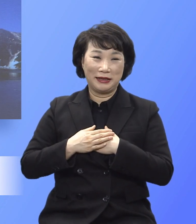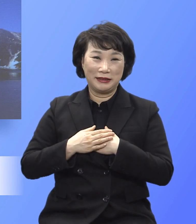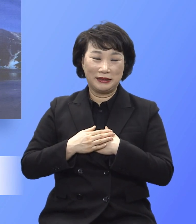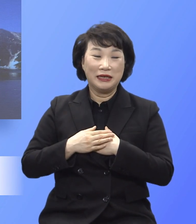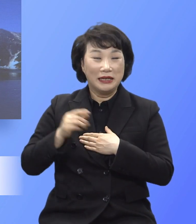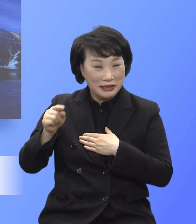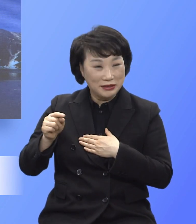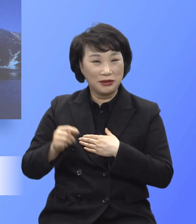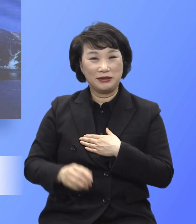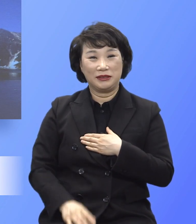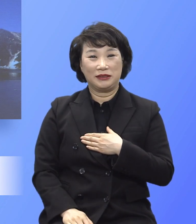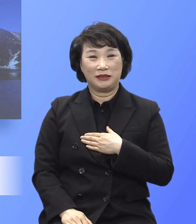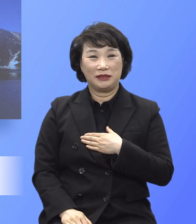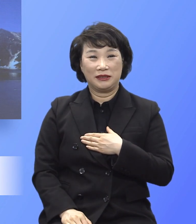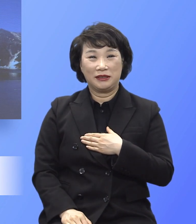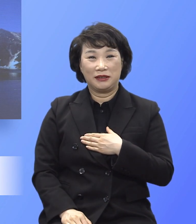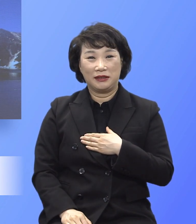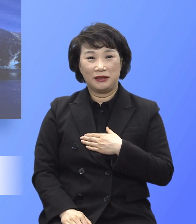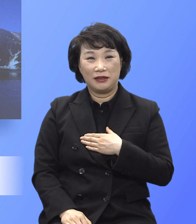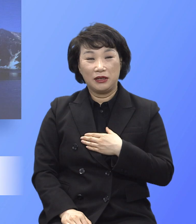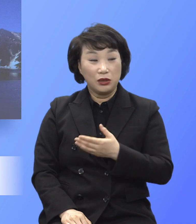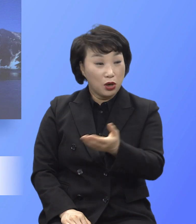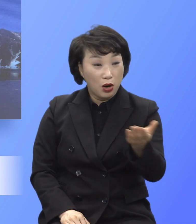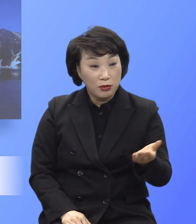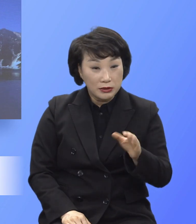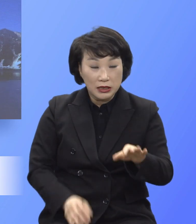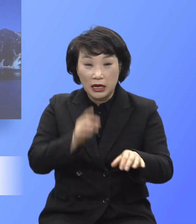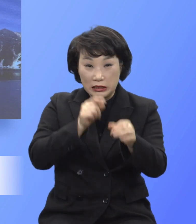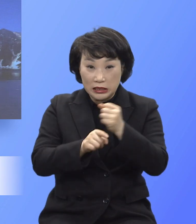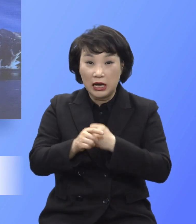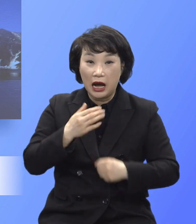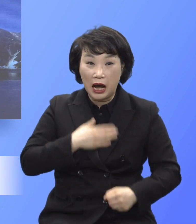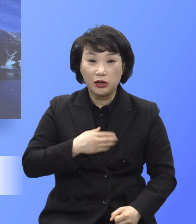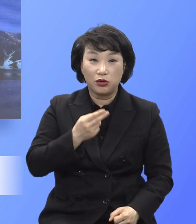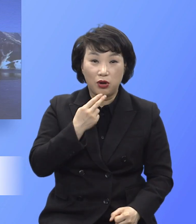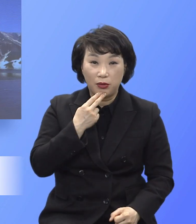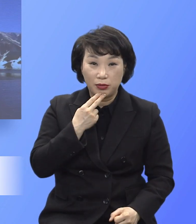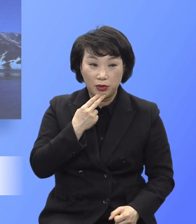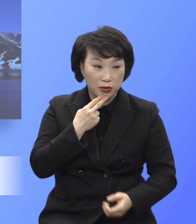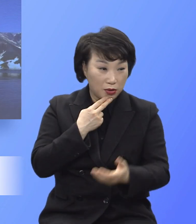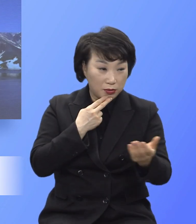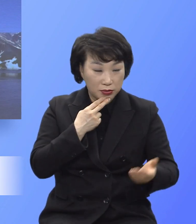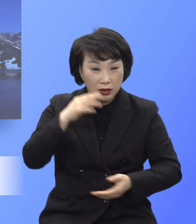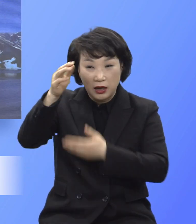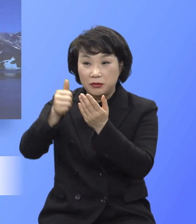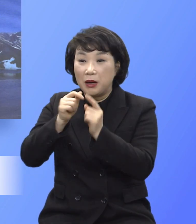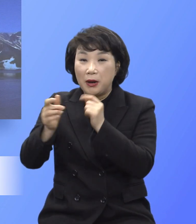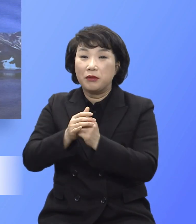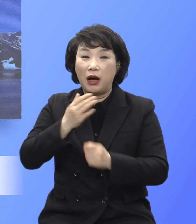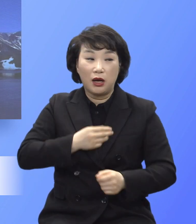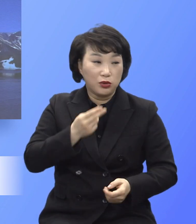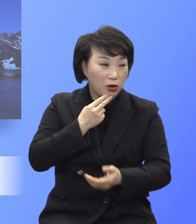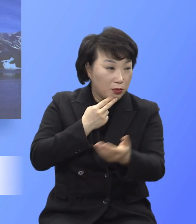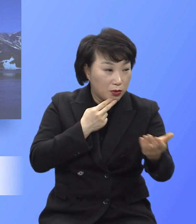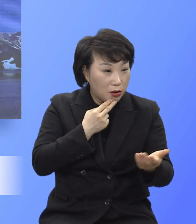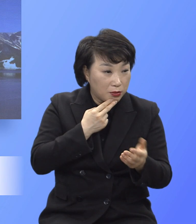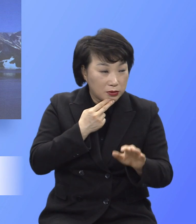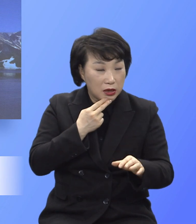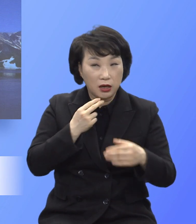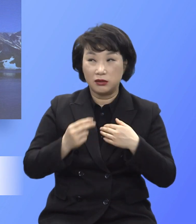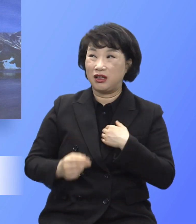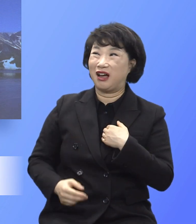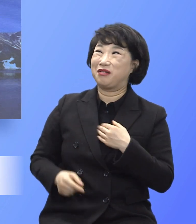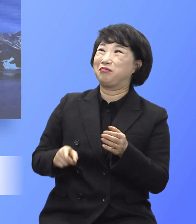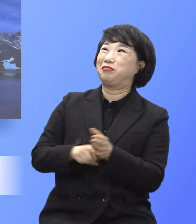않겠느냐 그 말입니다. 그런데 진리를 알지 못하고 하나님 말씀을 알지 못하고